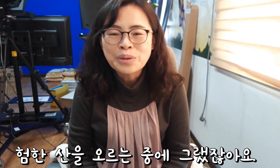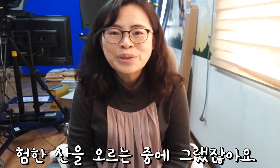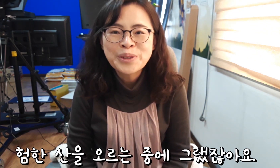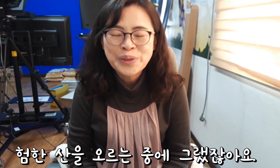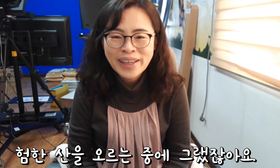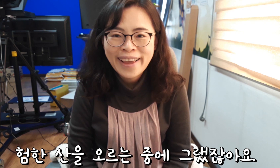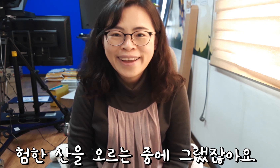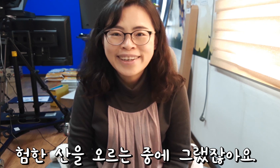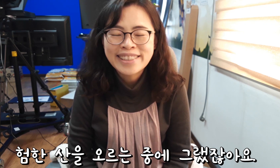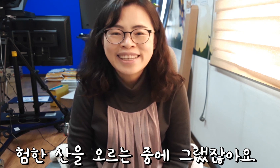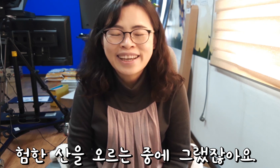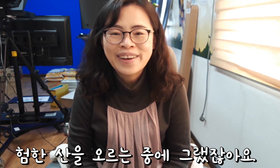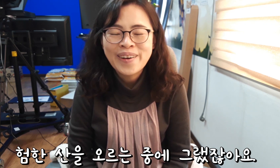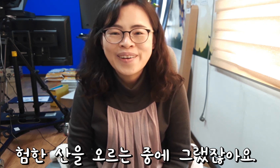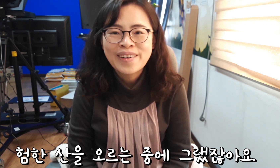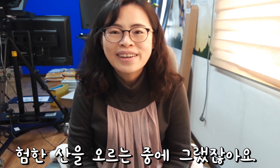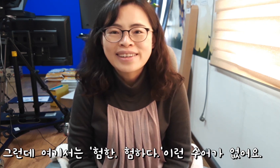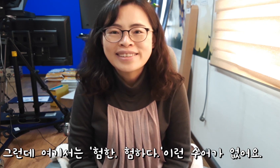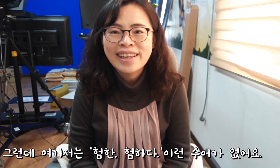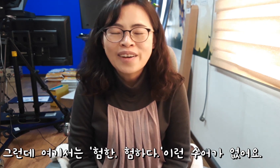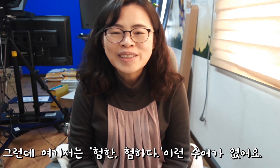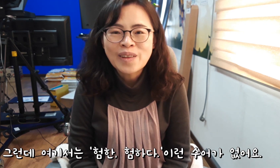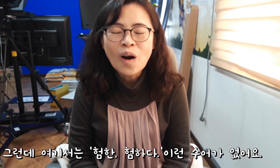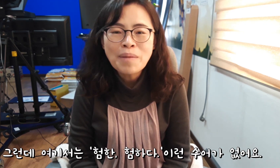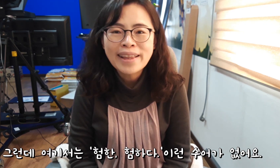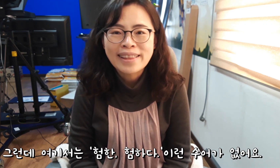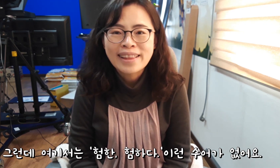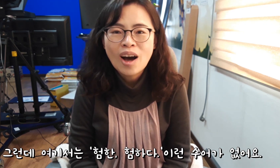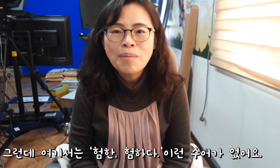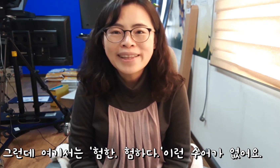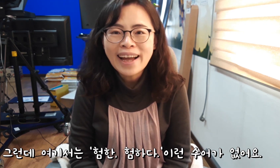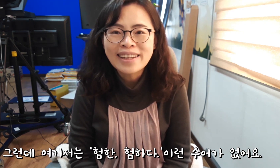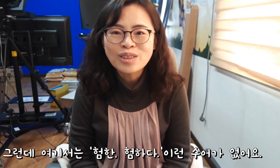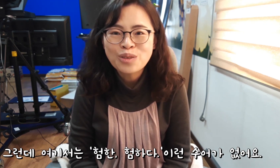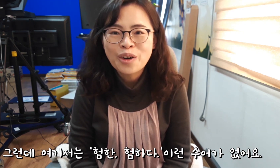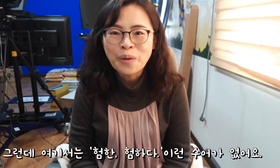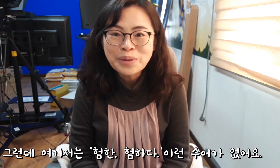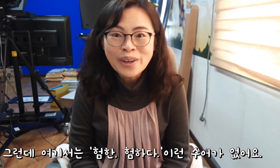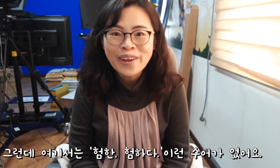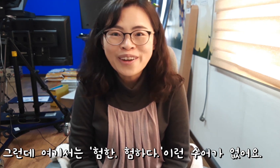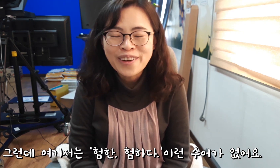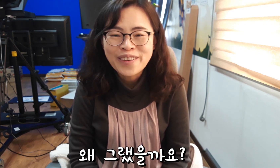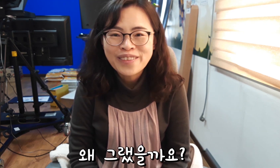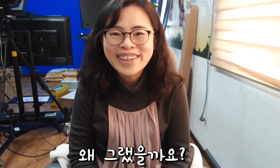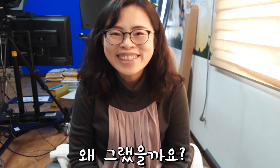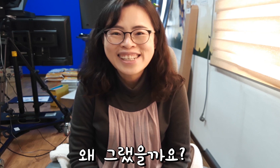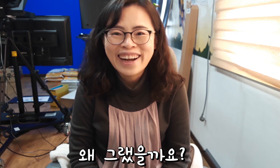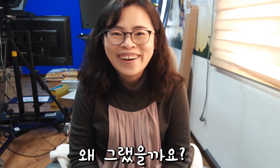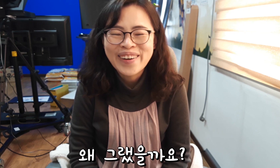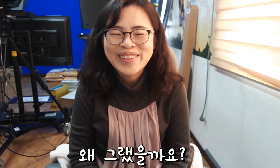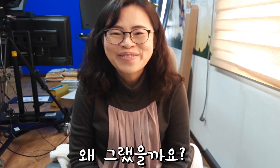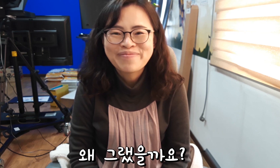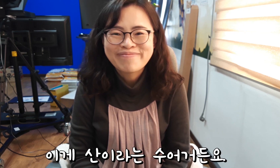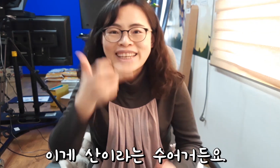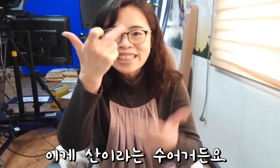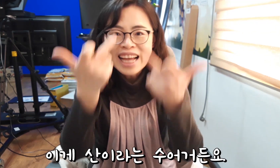오르는 중에 그랬잖아요. 근데 여기서는 험하다 이런 수어가 없어요. 왜 그랬을까요? 이게